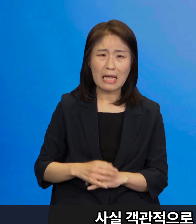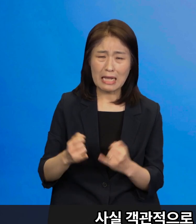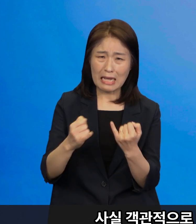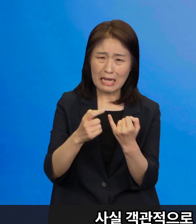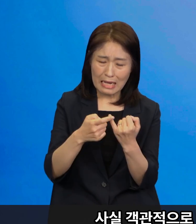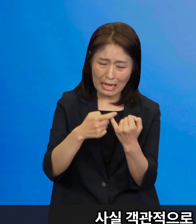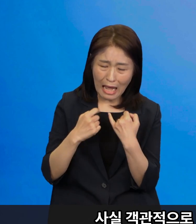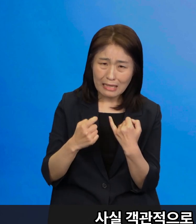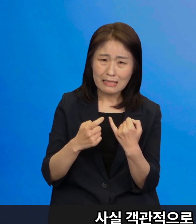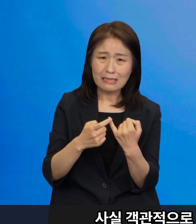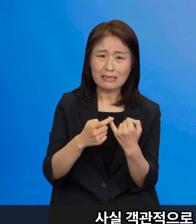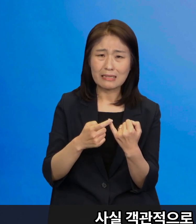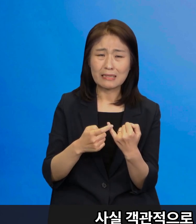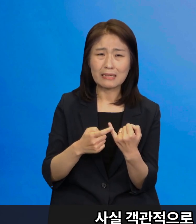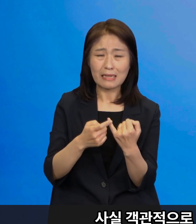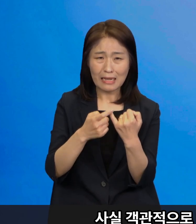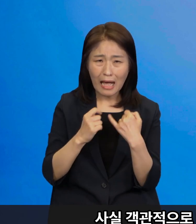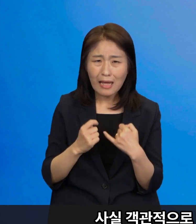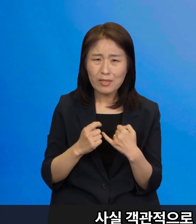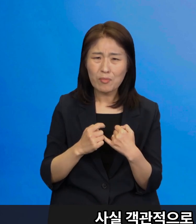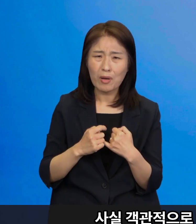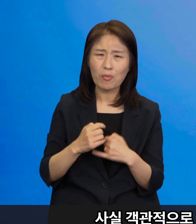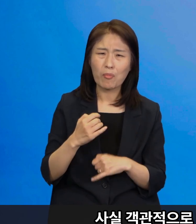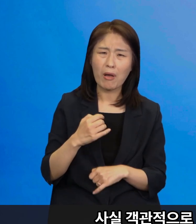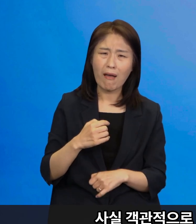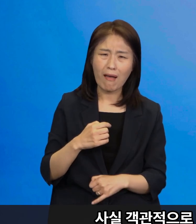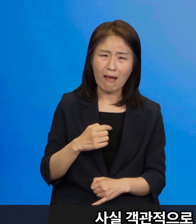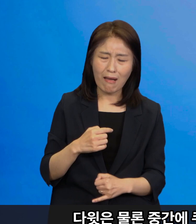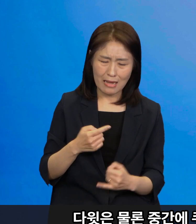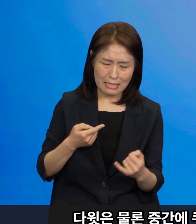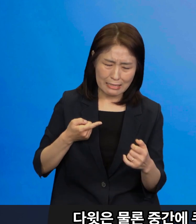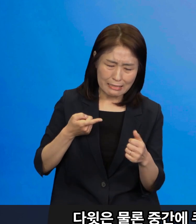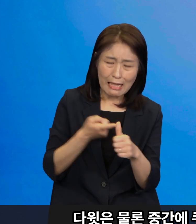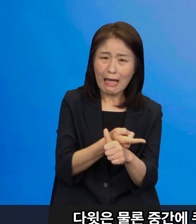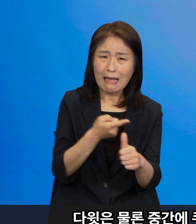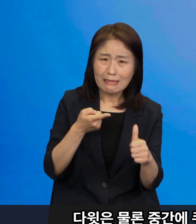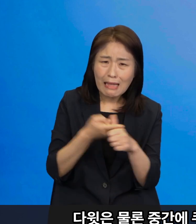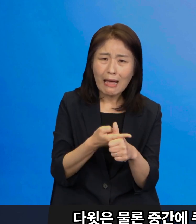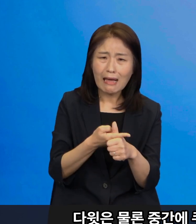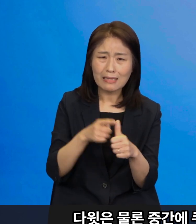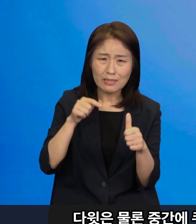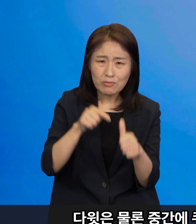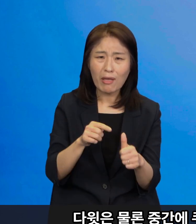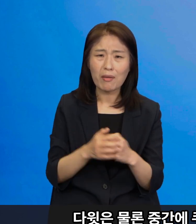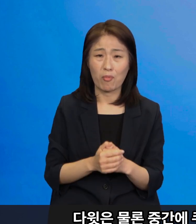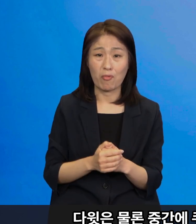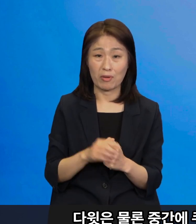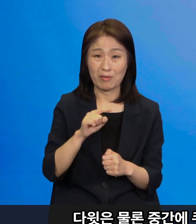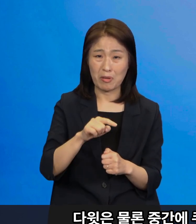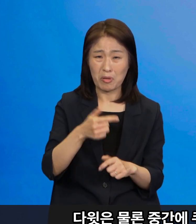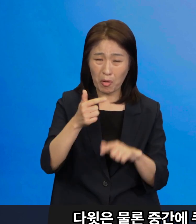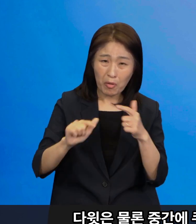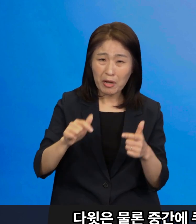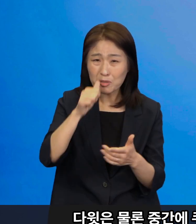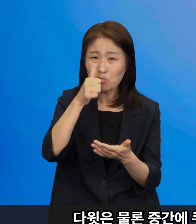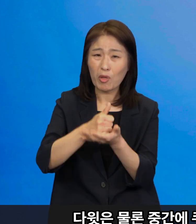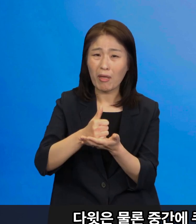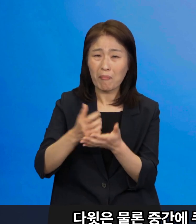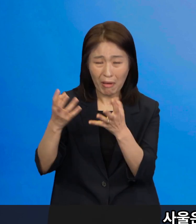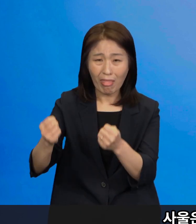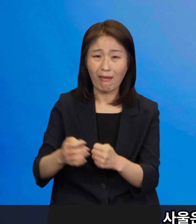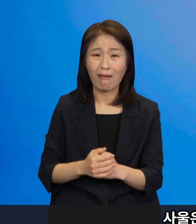사실 객관적으로 다윗이 더 죄를 많이 지었는데, 다윗은 물론 중간에 쿠데타가 있긴 했지만 복귀를